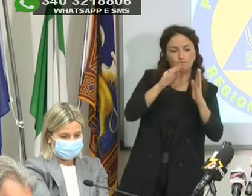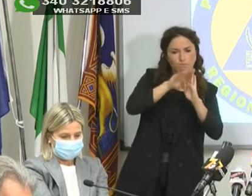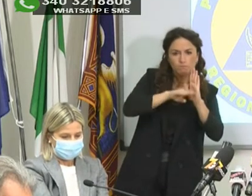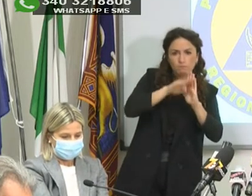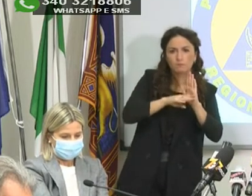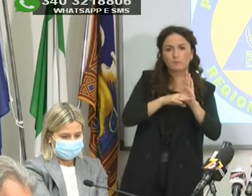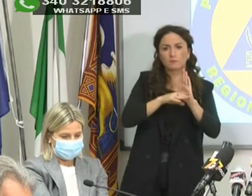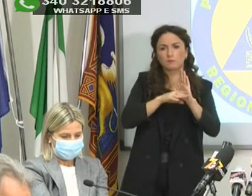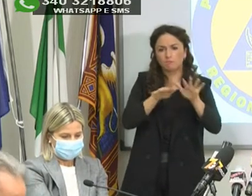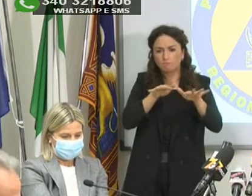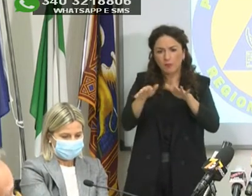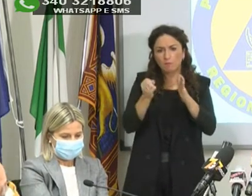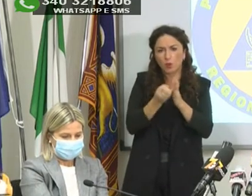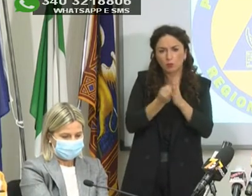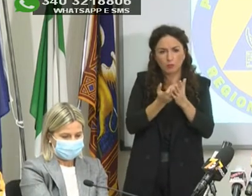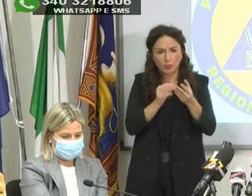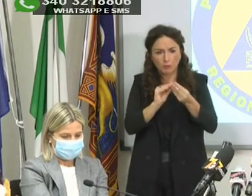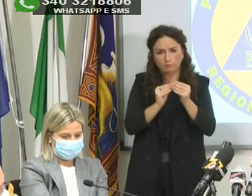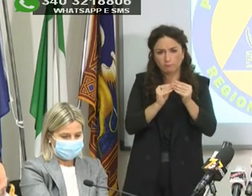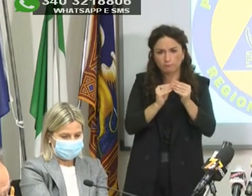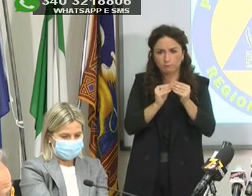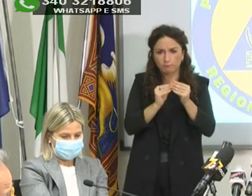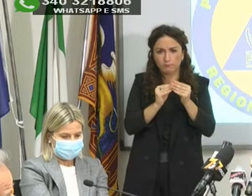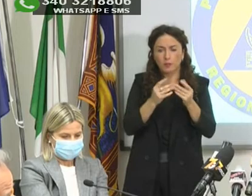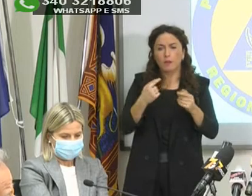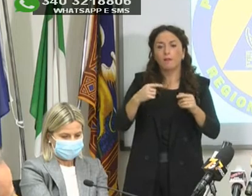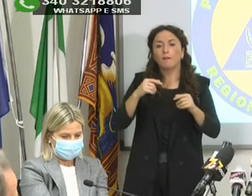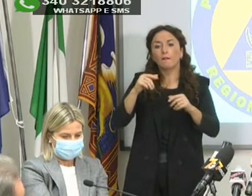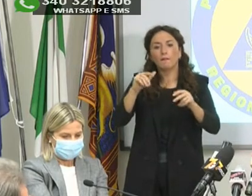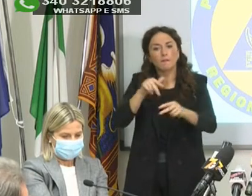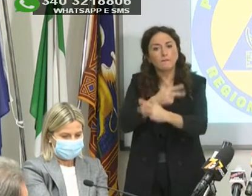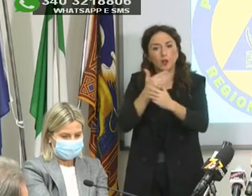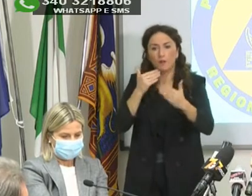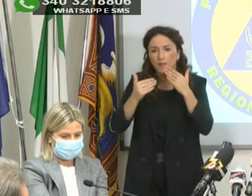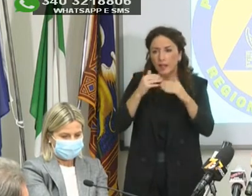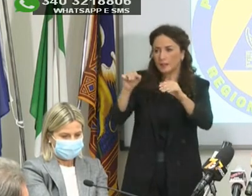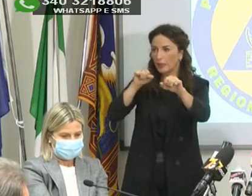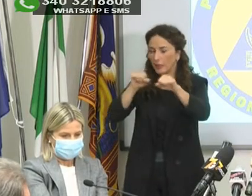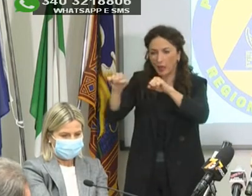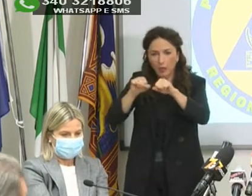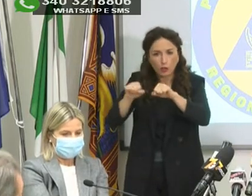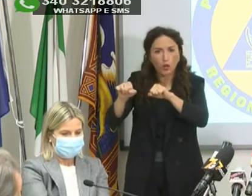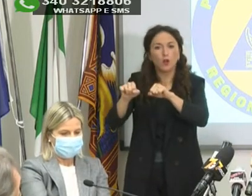della produzione. E per noi le videoconferenze con i direttori e